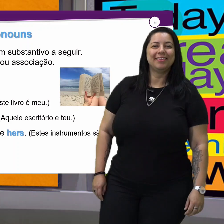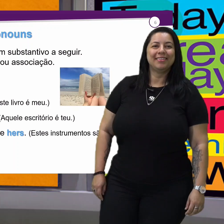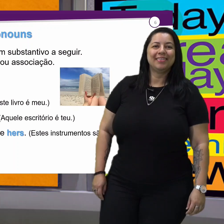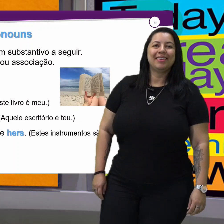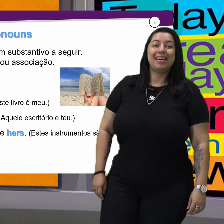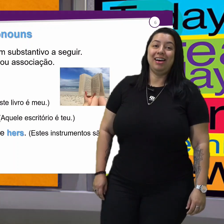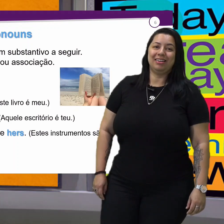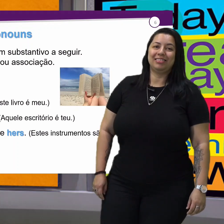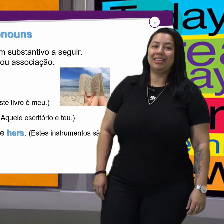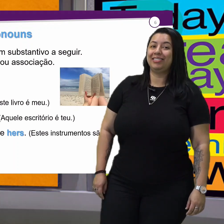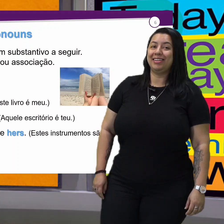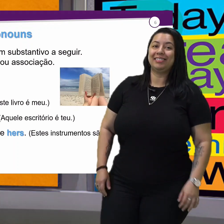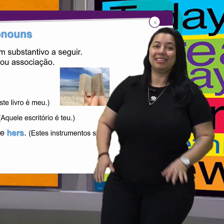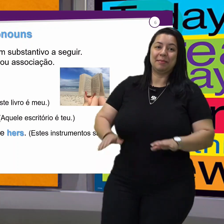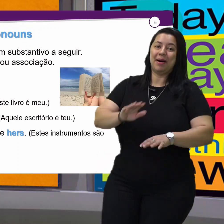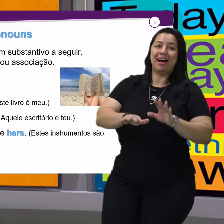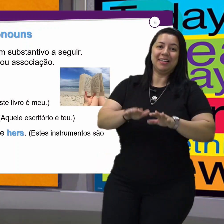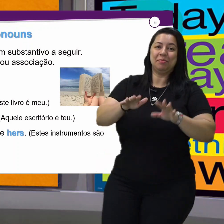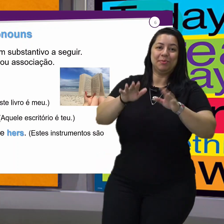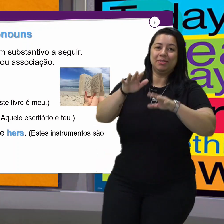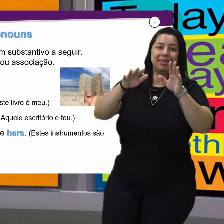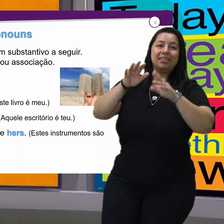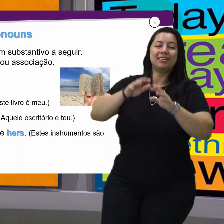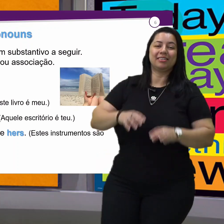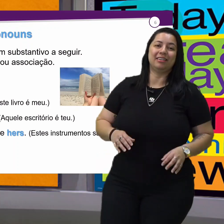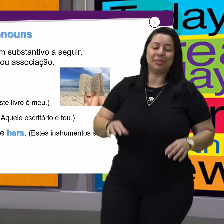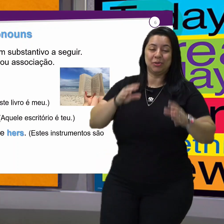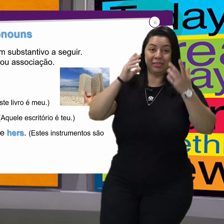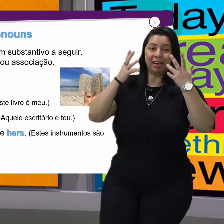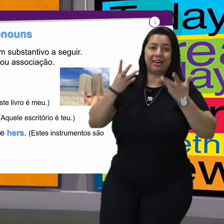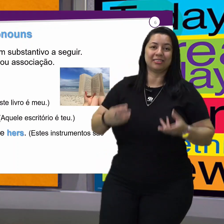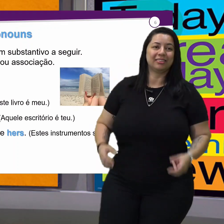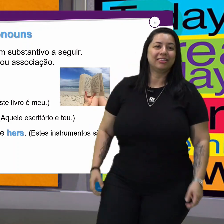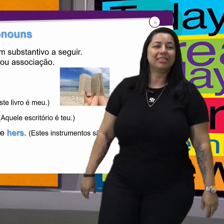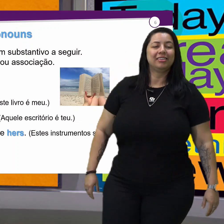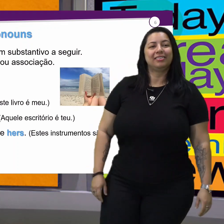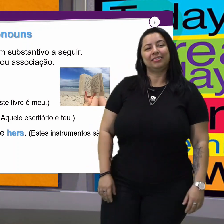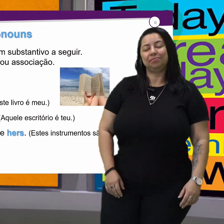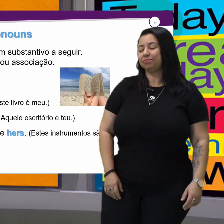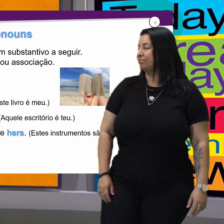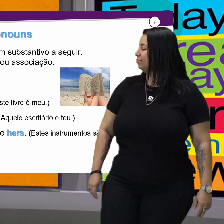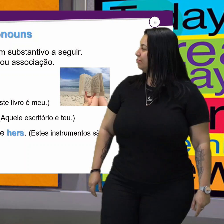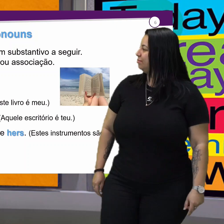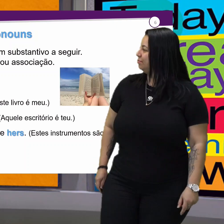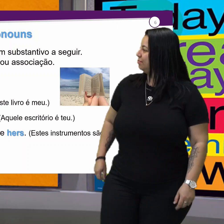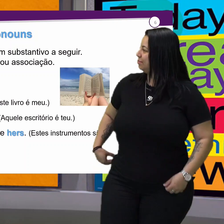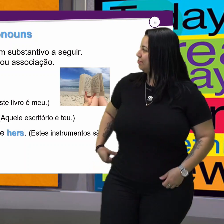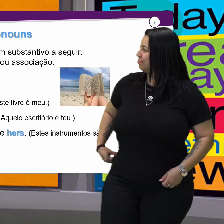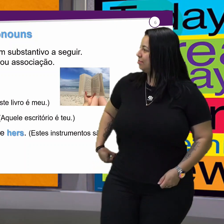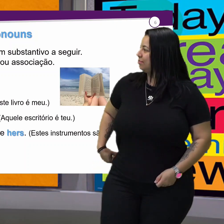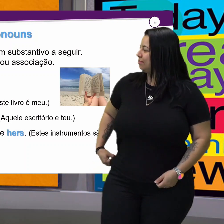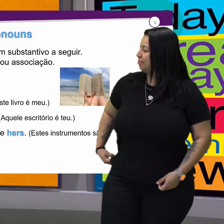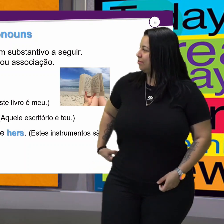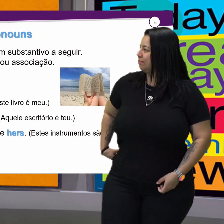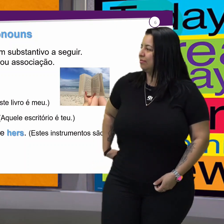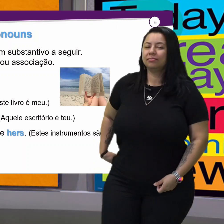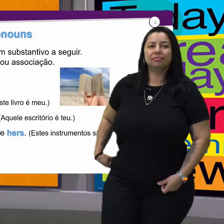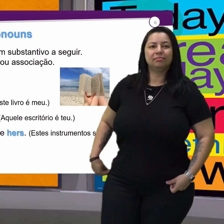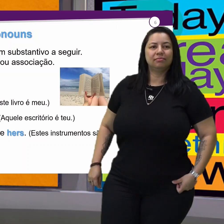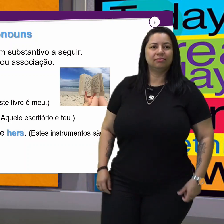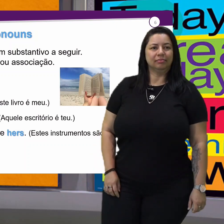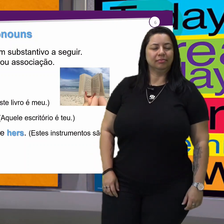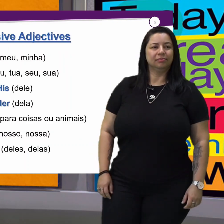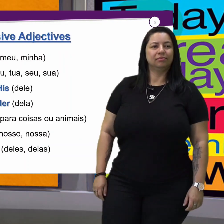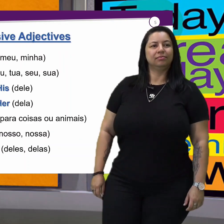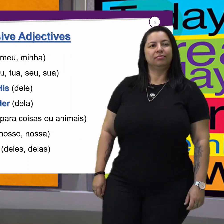não aprende os pronomes possessivos. Tem que ser separado para poder associar. Exatamente. Mas aqui você tem que lembrar que esse mine